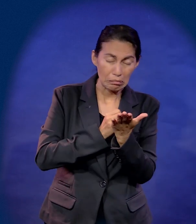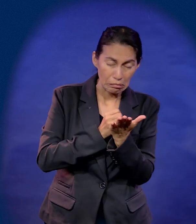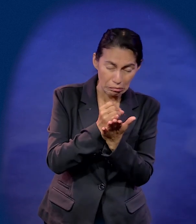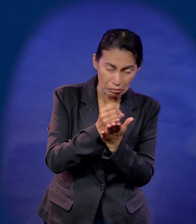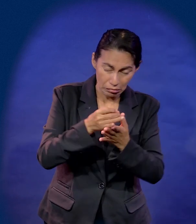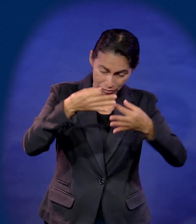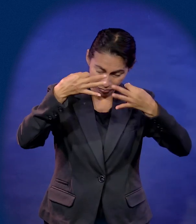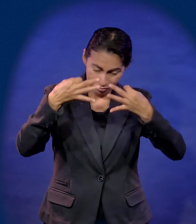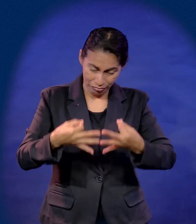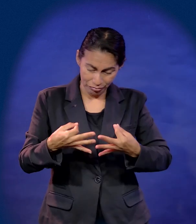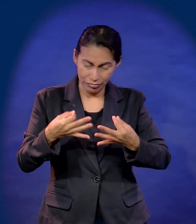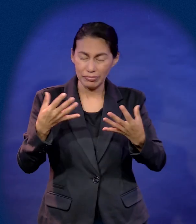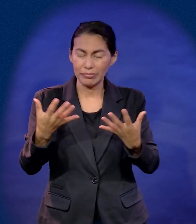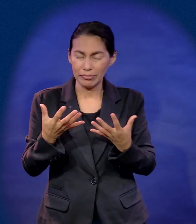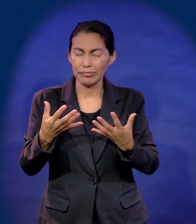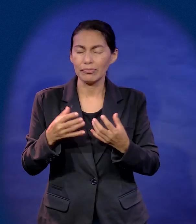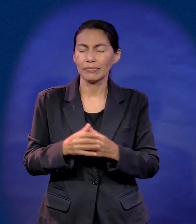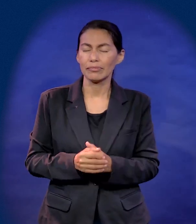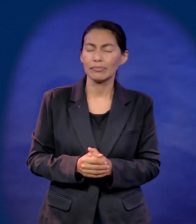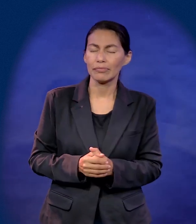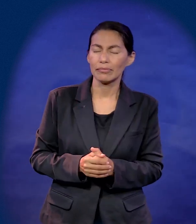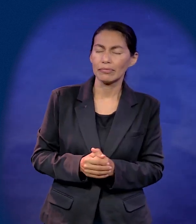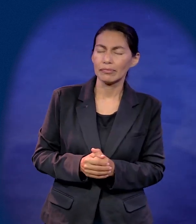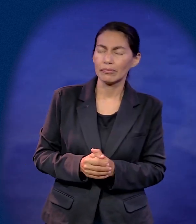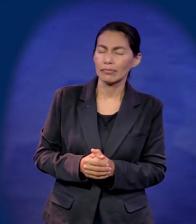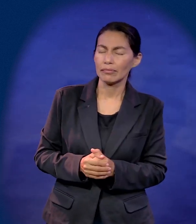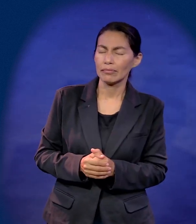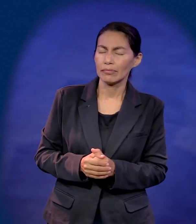tomar las decisiones acertadas ya.